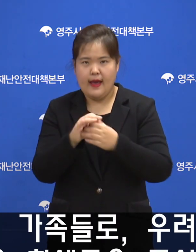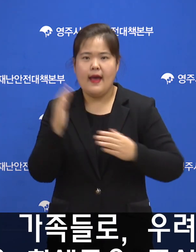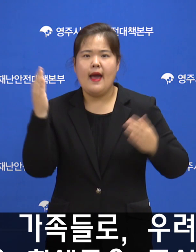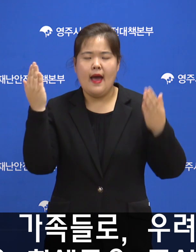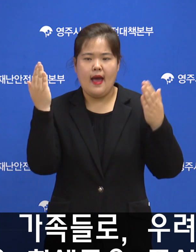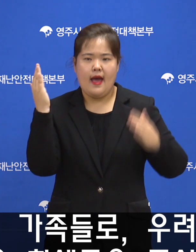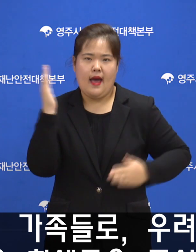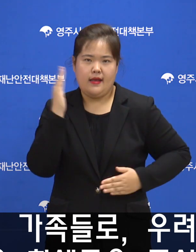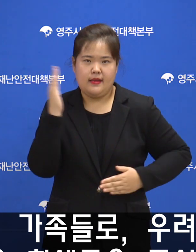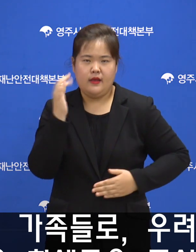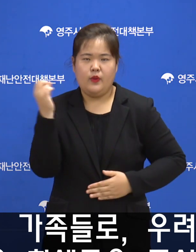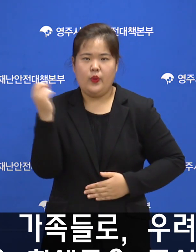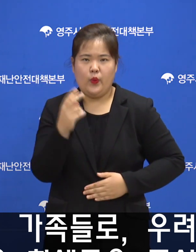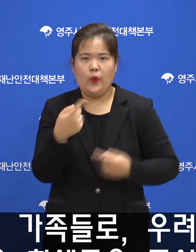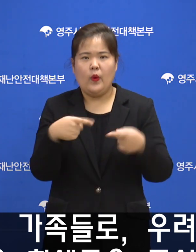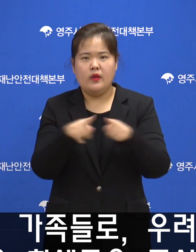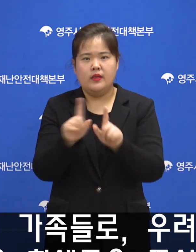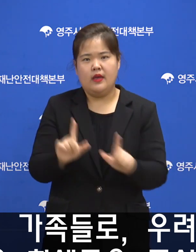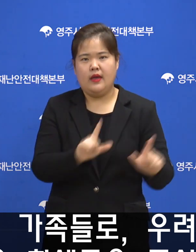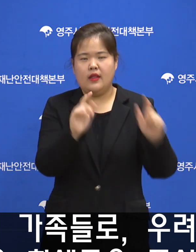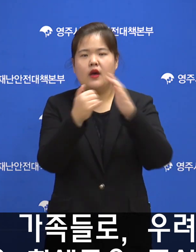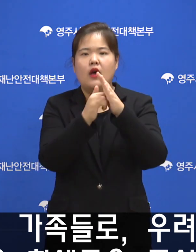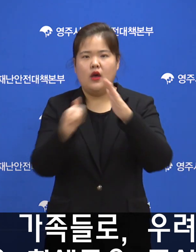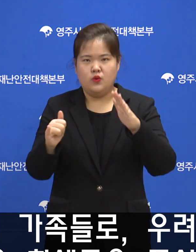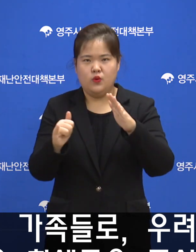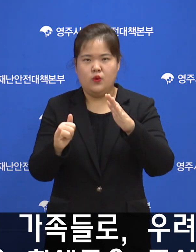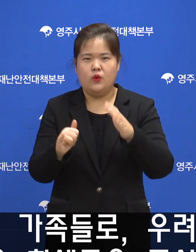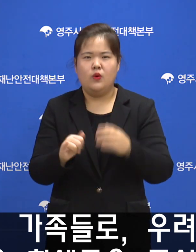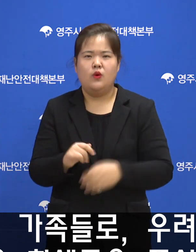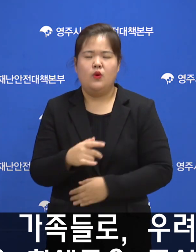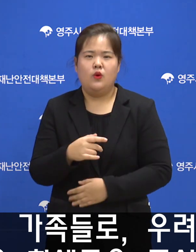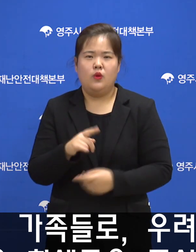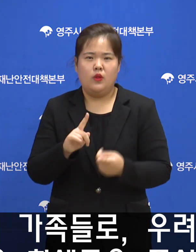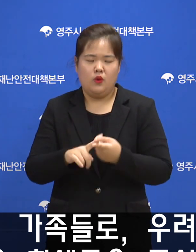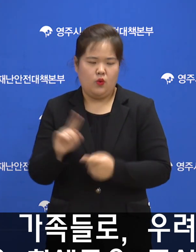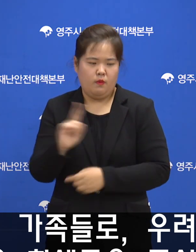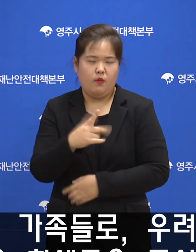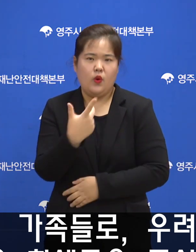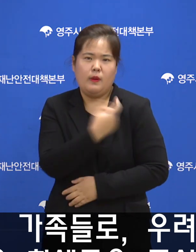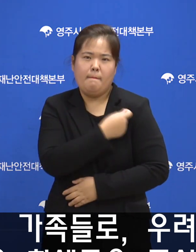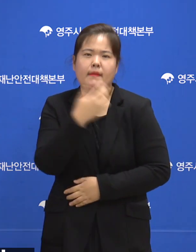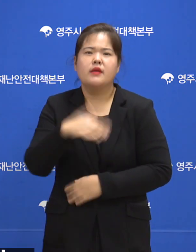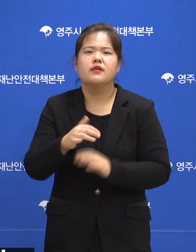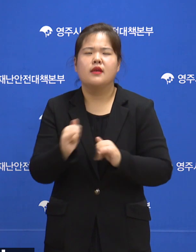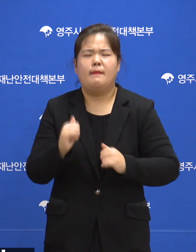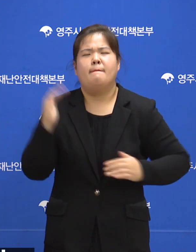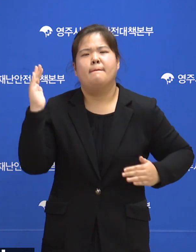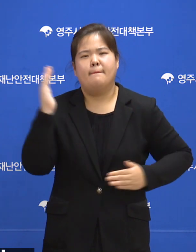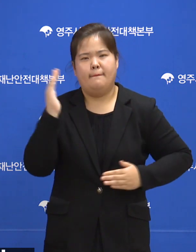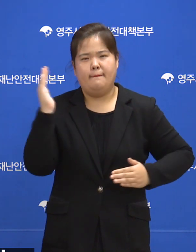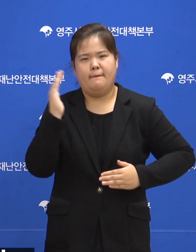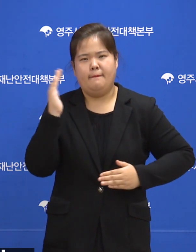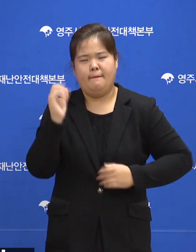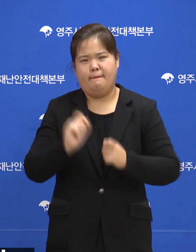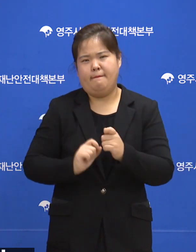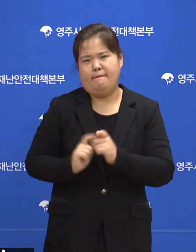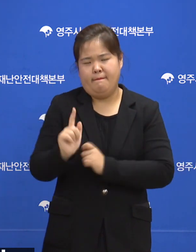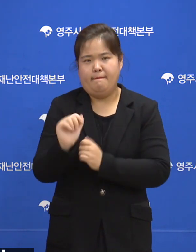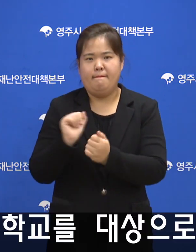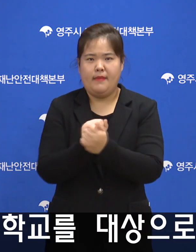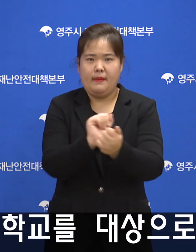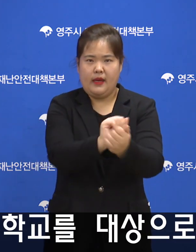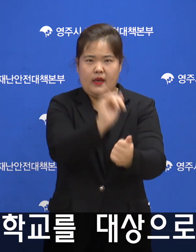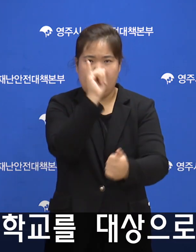학생과 동거 가족들로 우려했던 대로 백신 접종을 하지 않은 학생들을 중심으로 감염이 확산되고